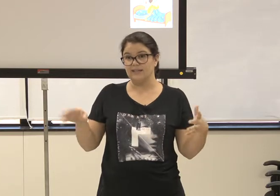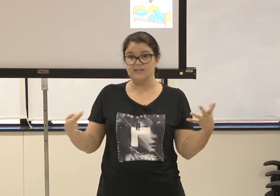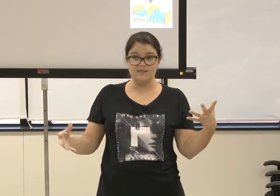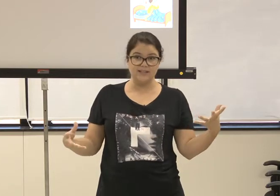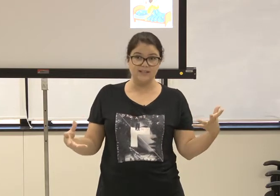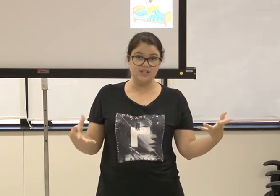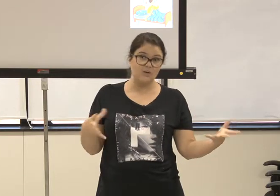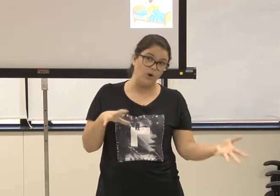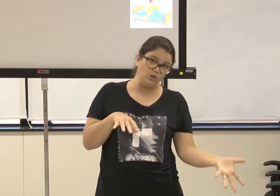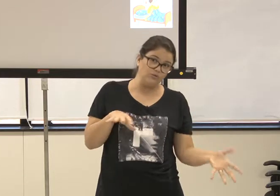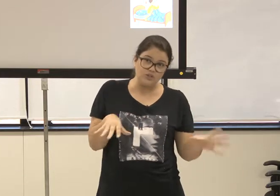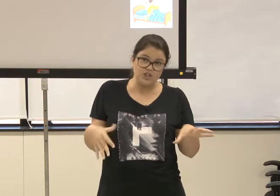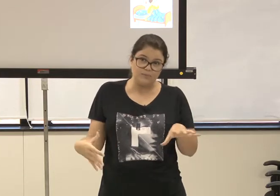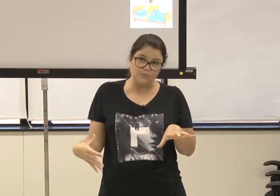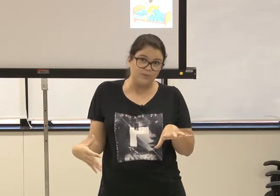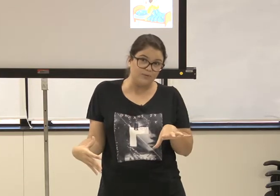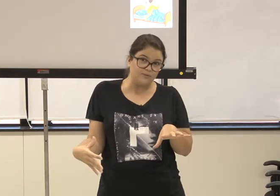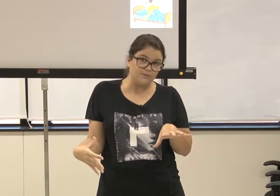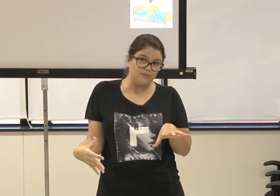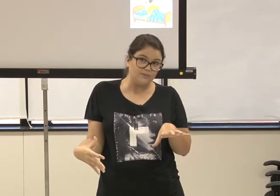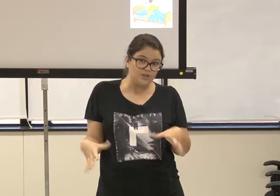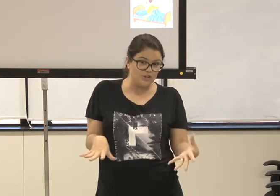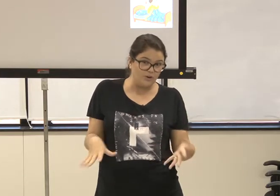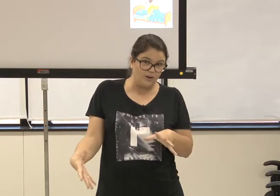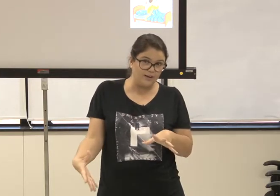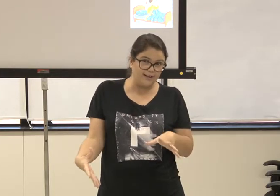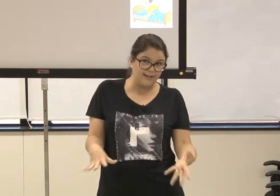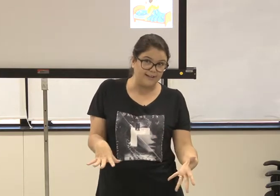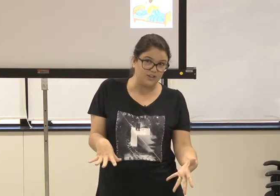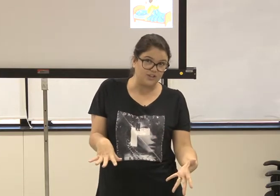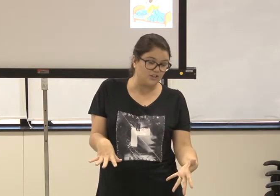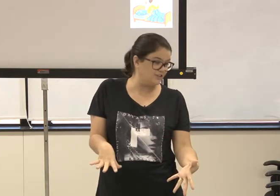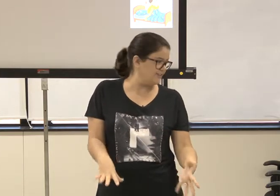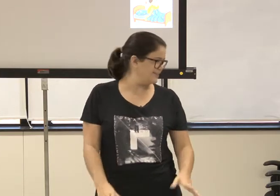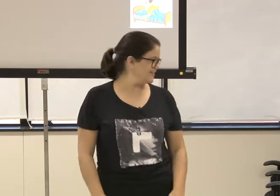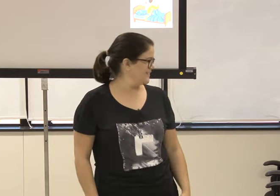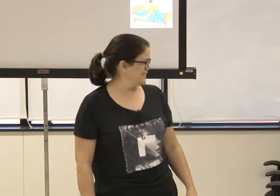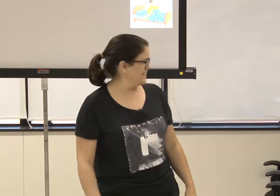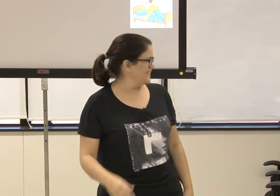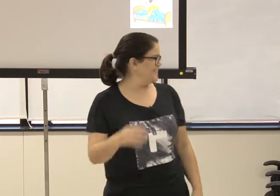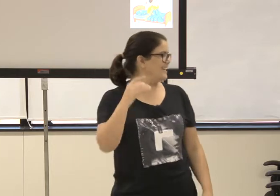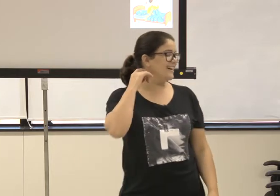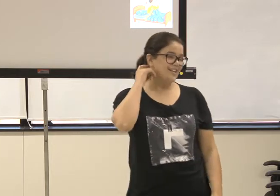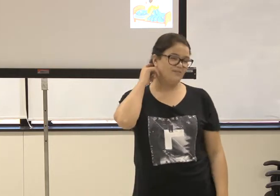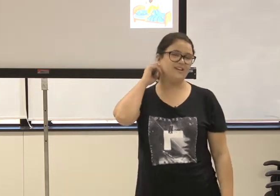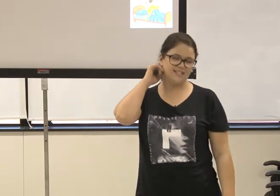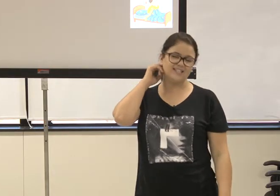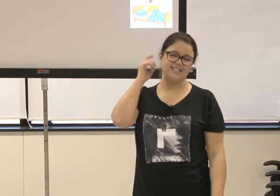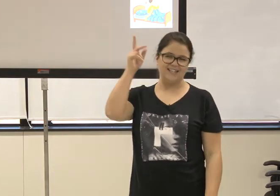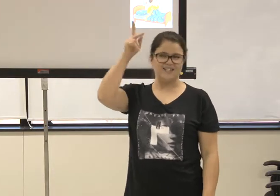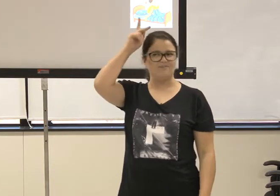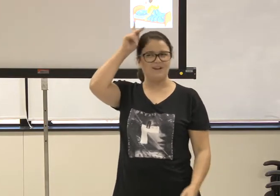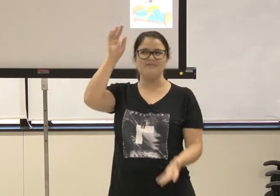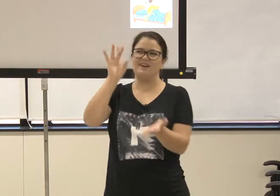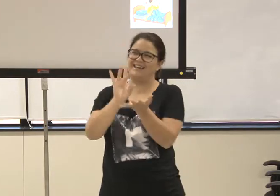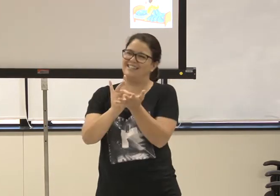você entende que é um outro tipo de cola quente. E aí fazia-se isso, Playboy.